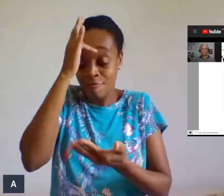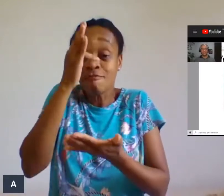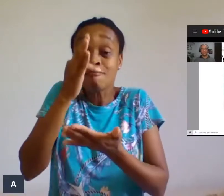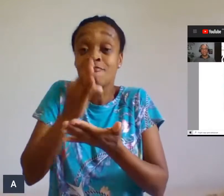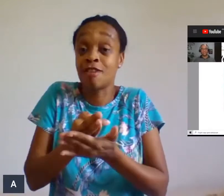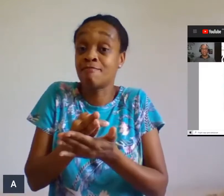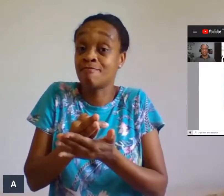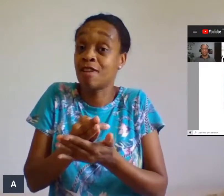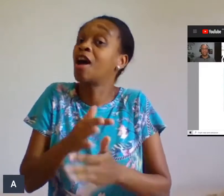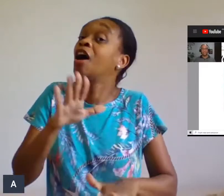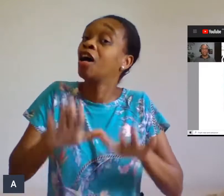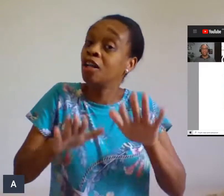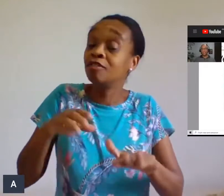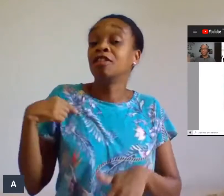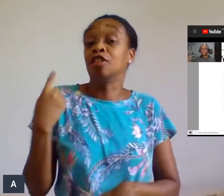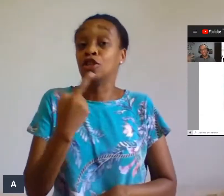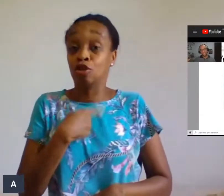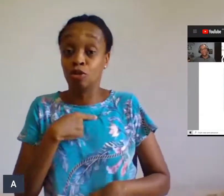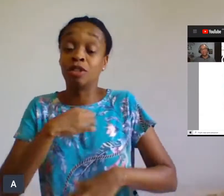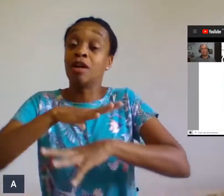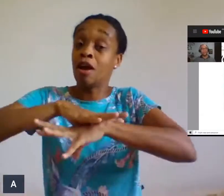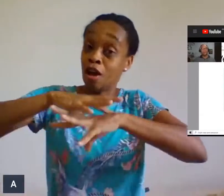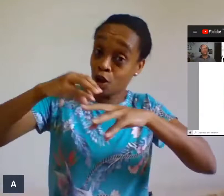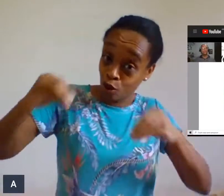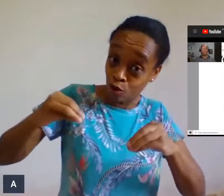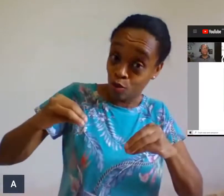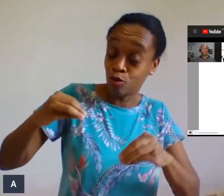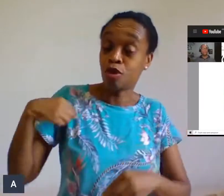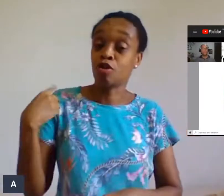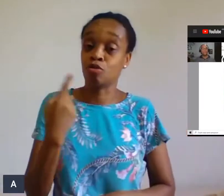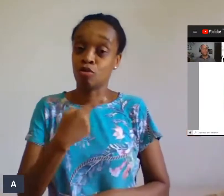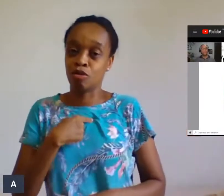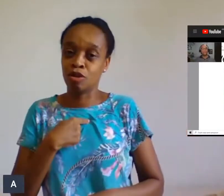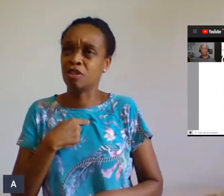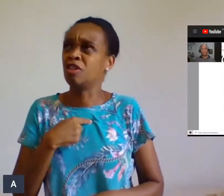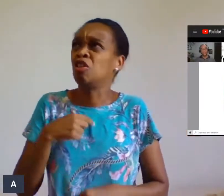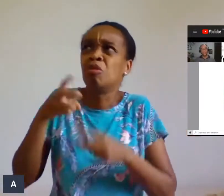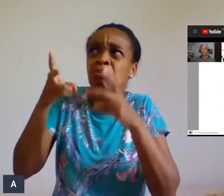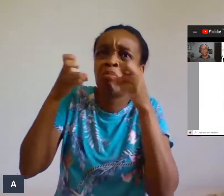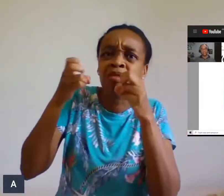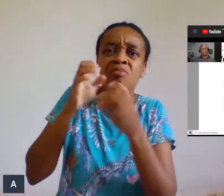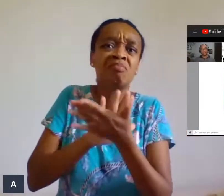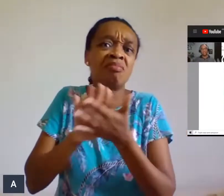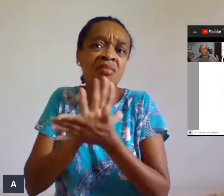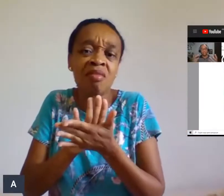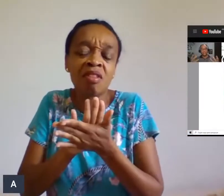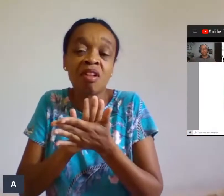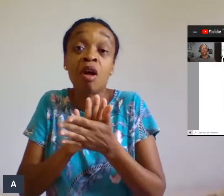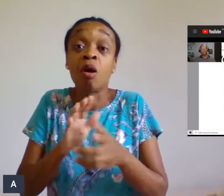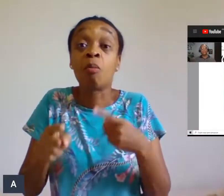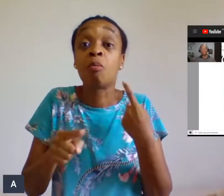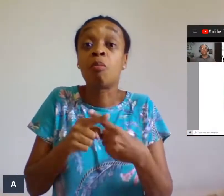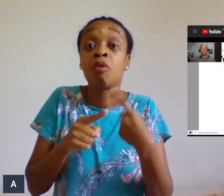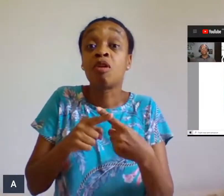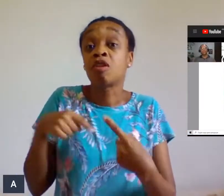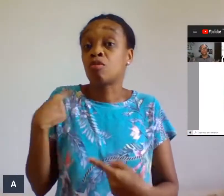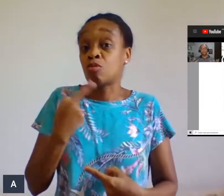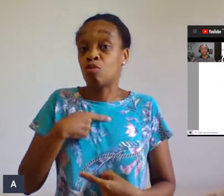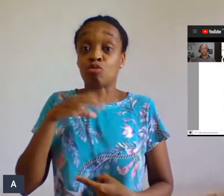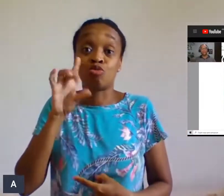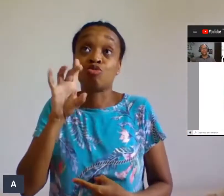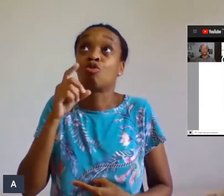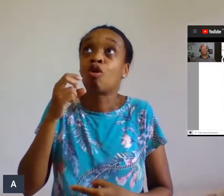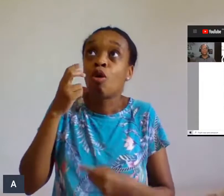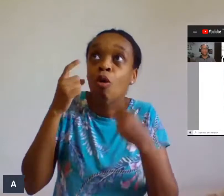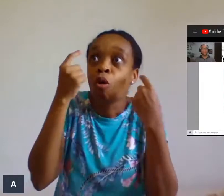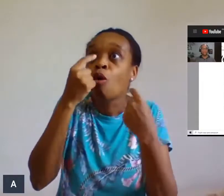salvação, a nossa felicidade, a nossa cura está diante dos nossos olhos, mas não vemos. Por quê? Porque só estamos olhando com